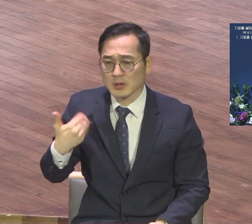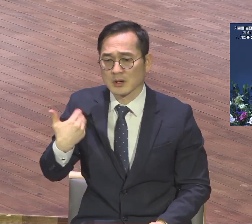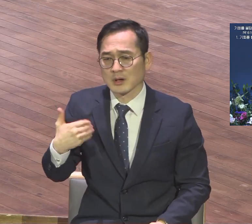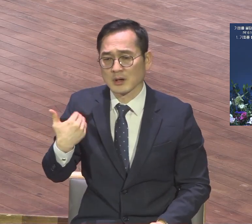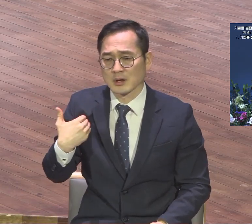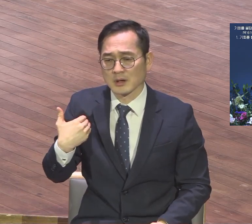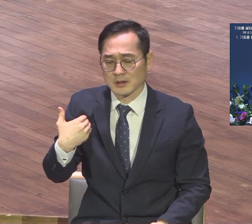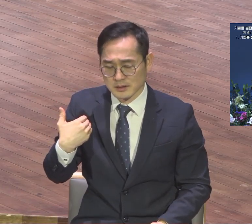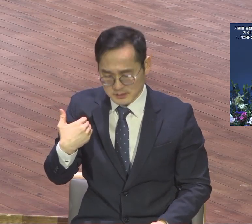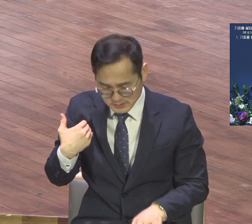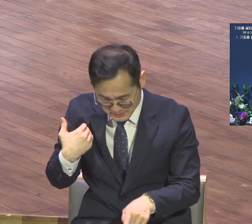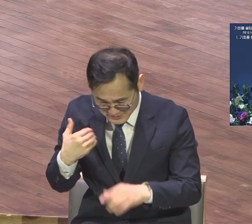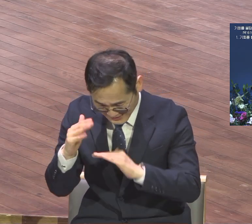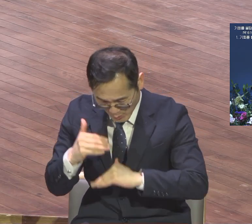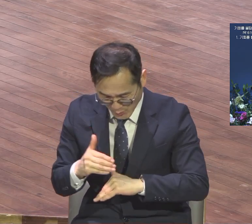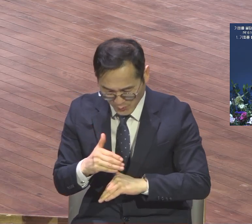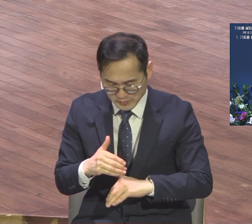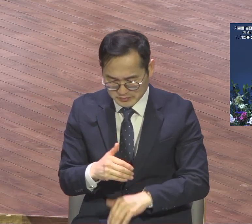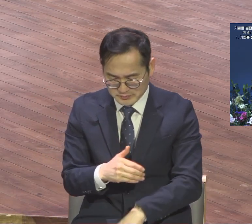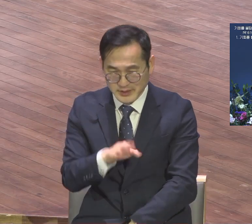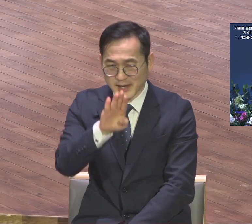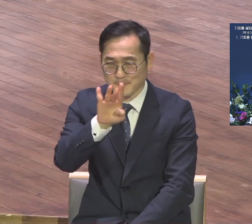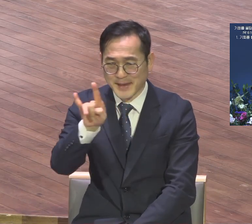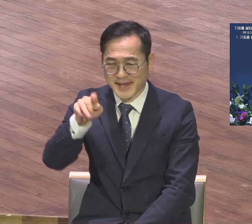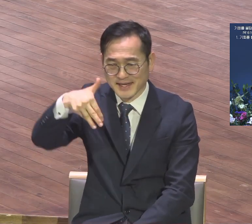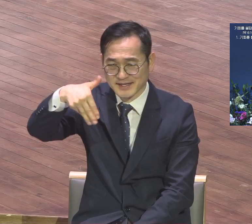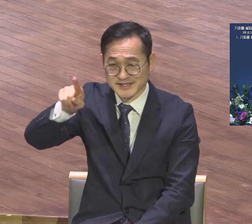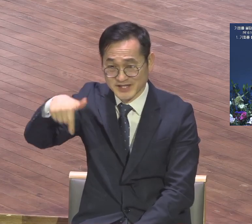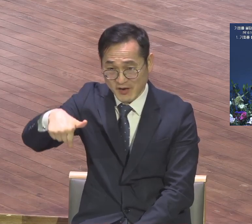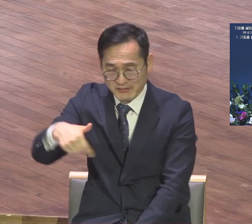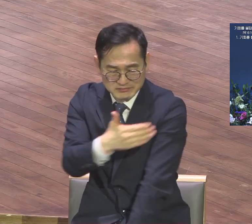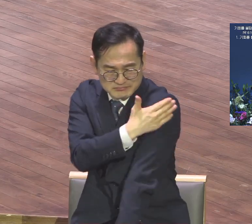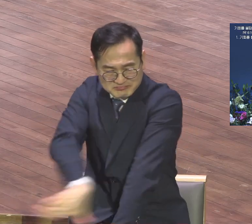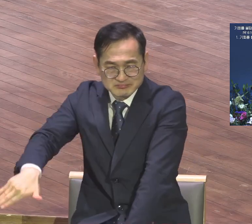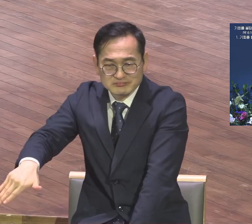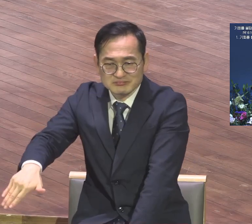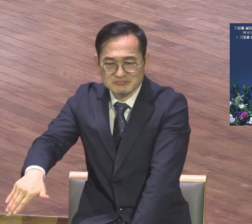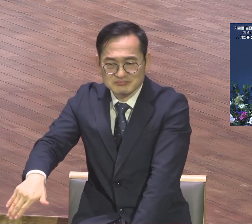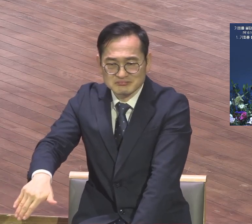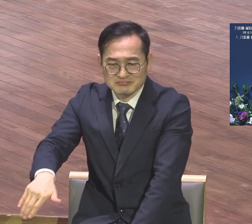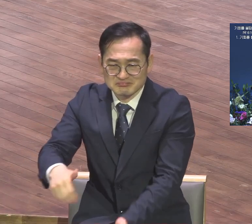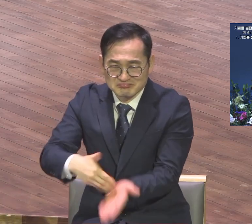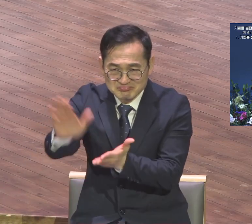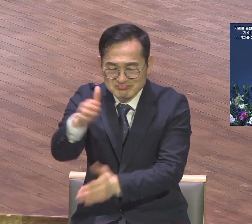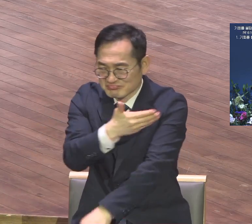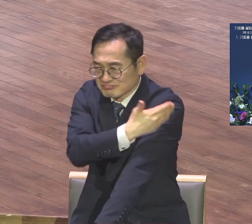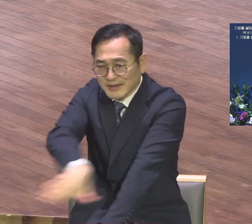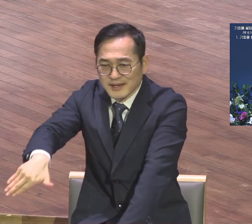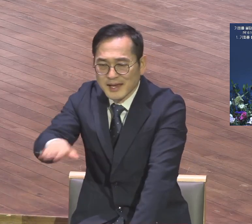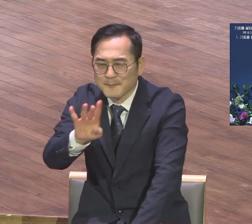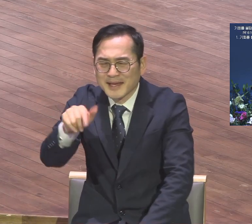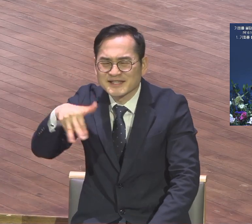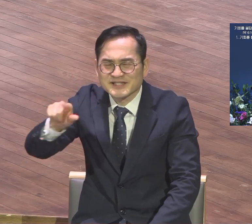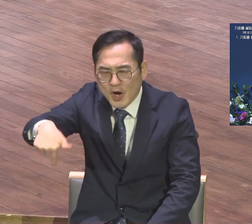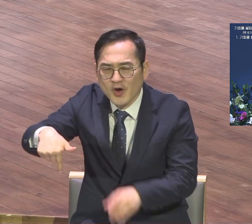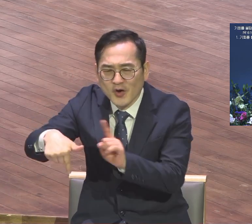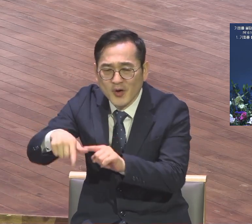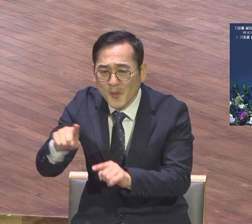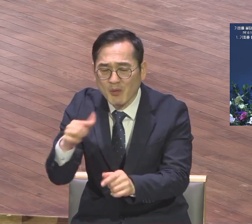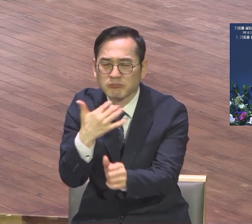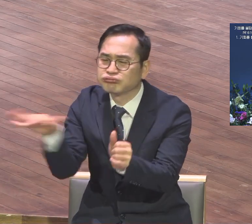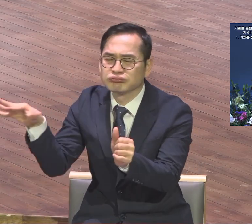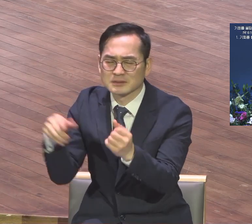본문에 배치겠다 이 말을 더 쉽게 이해할 수 있는데요. 배치겠다 이 말 일반적으로 말하면 쉽게 말하면 왕따를